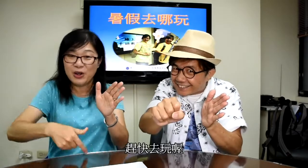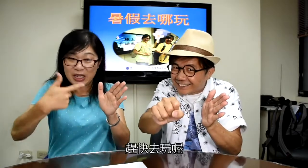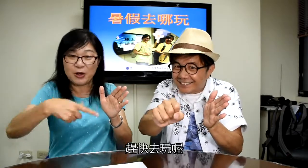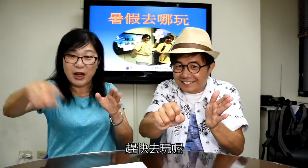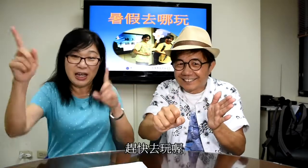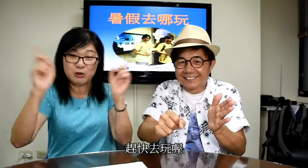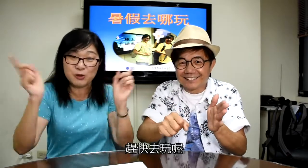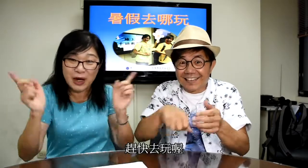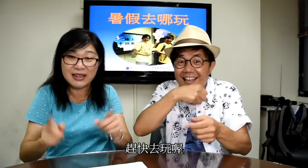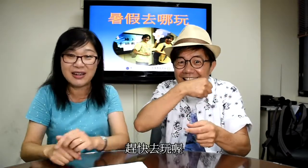赶快去玩哦。